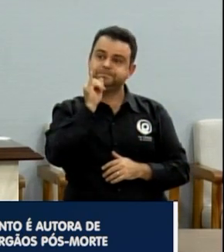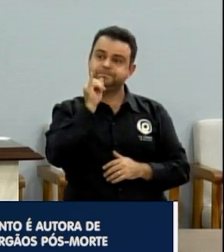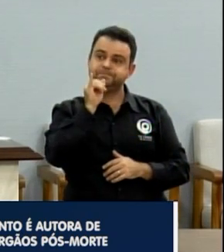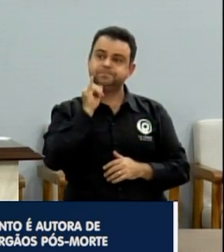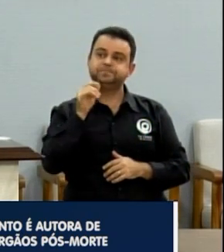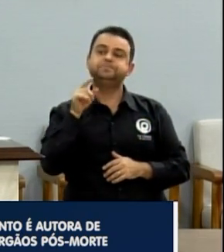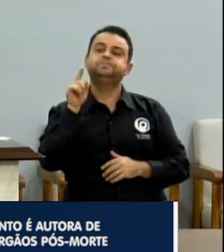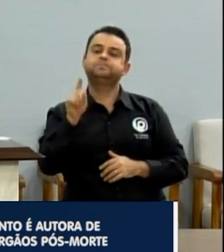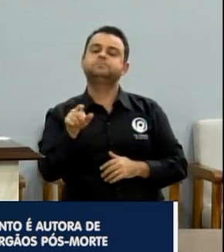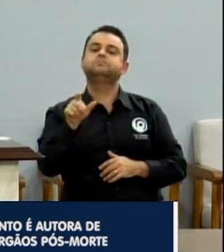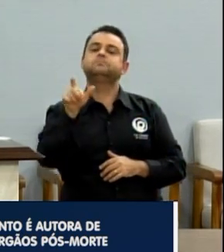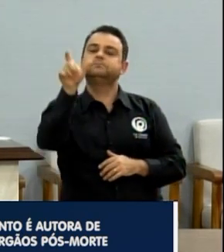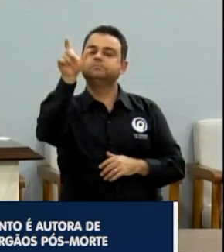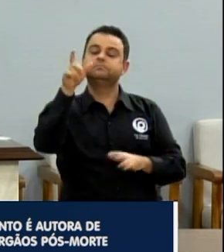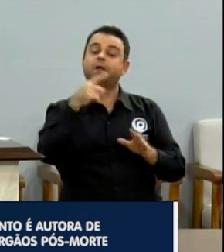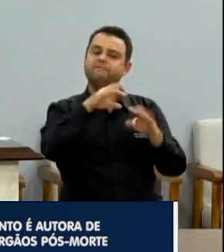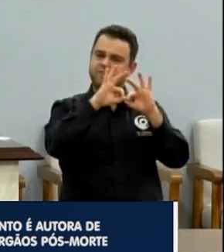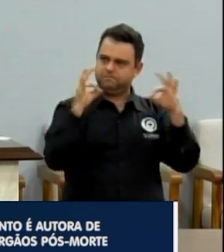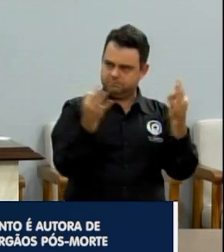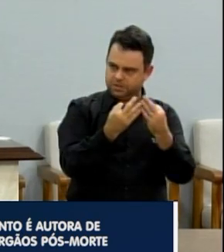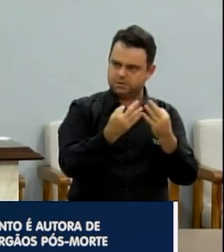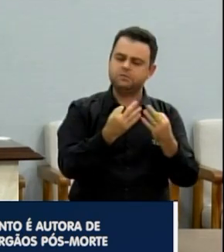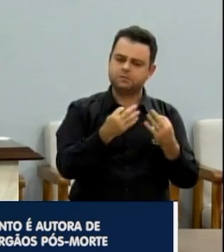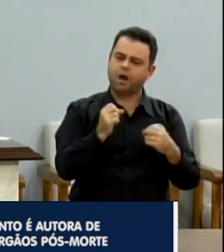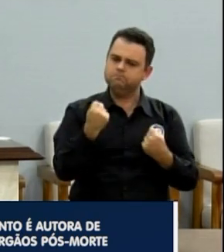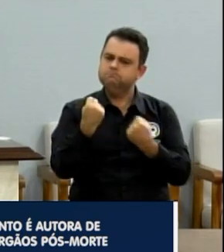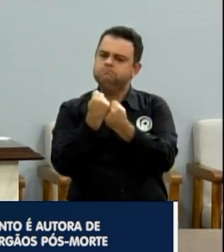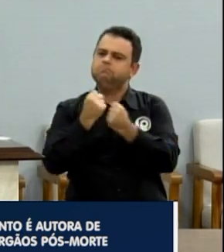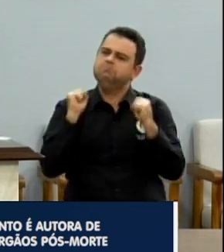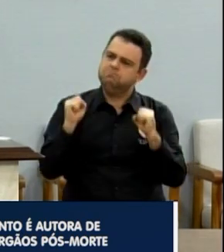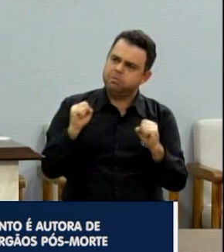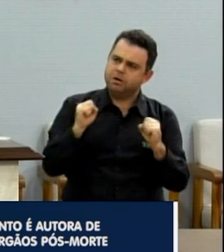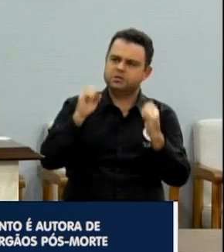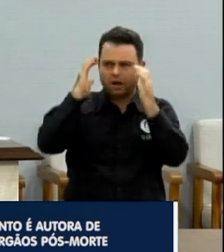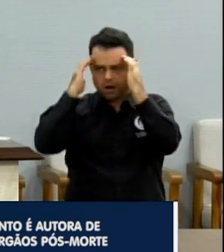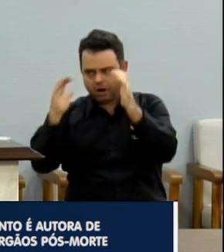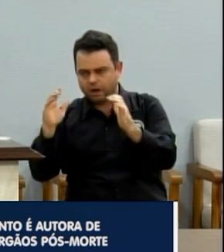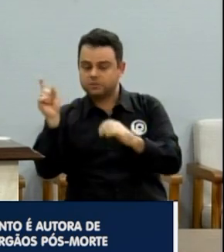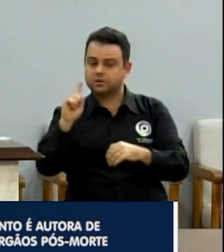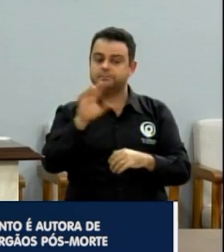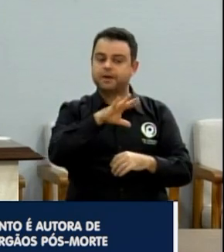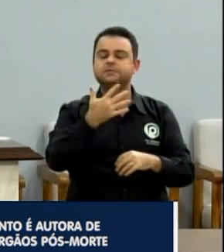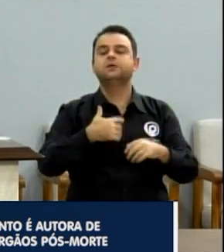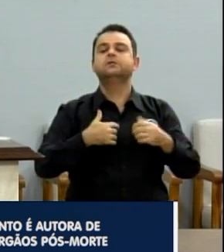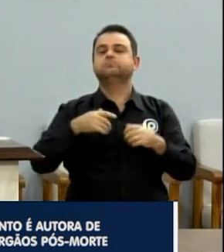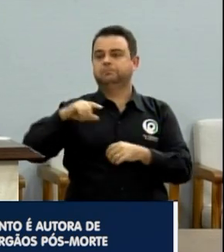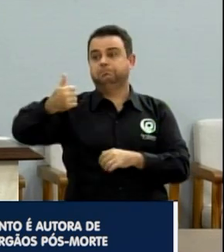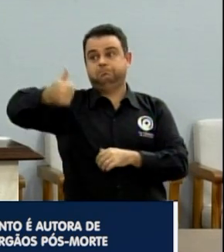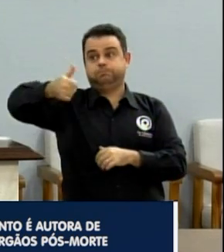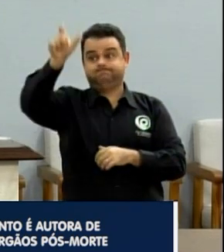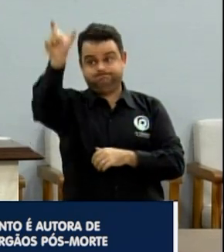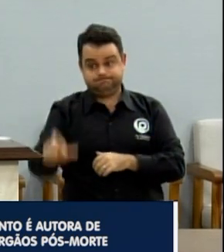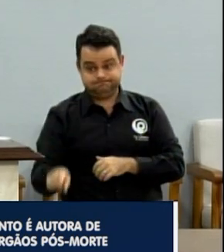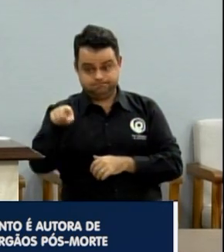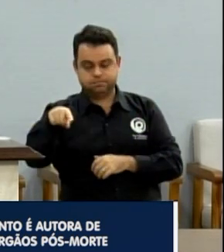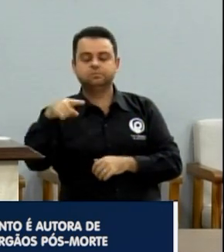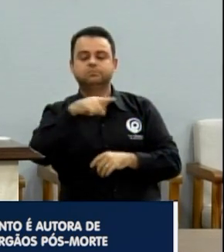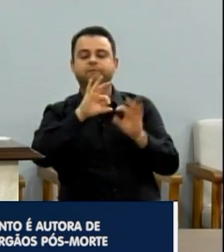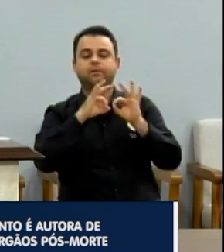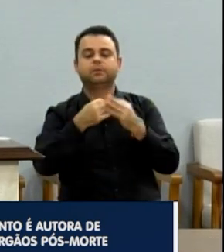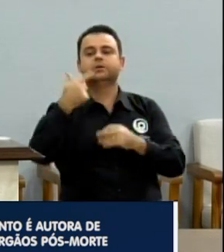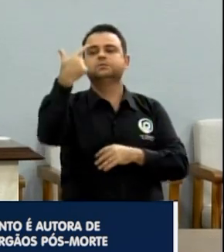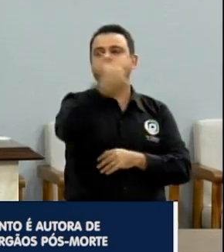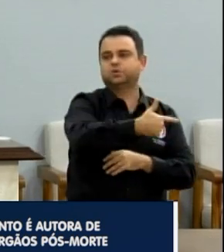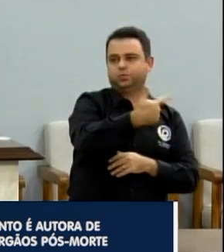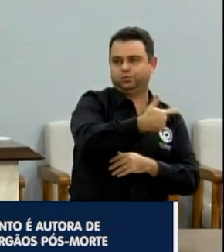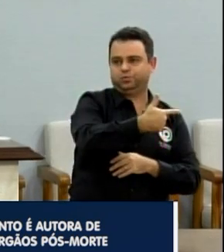forma subsidiária, caso o falecido não tenha manifestado a sua vontade em vida. Assim, a lei de